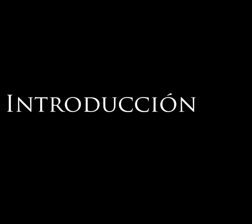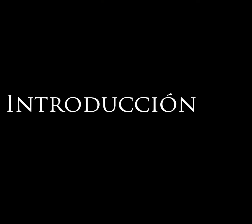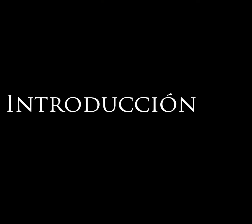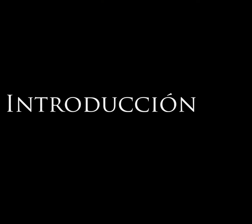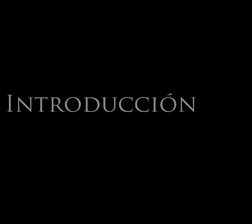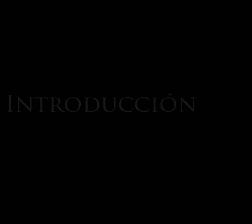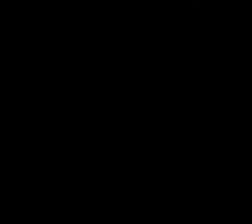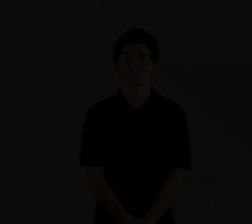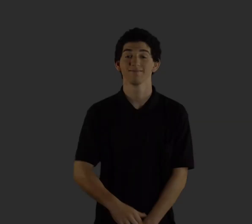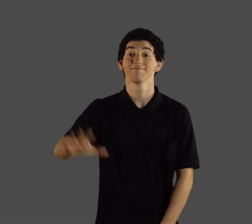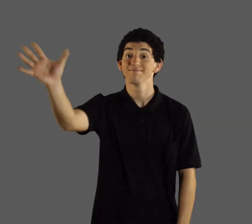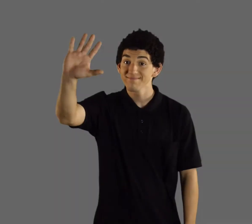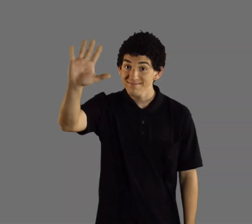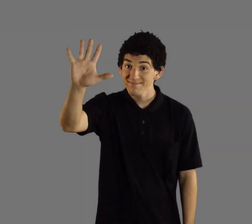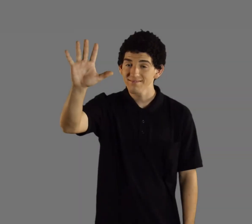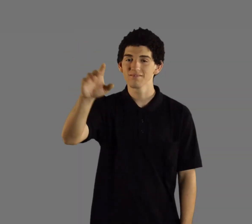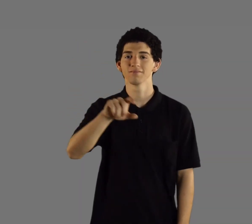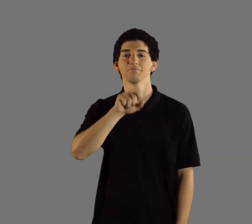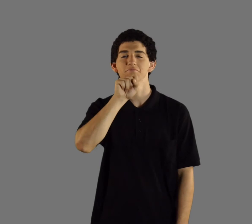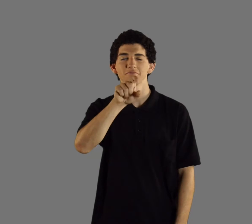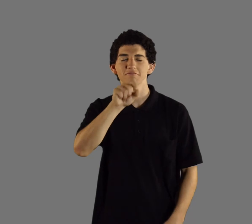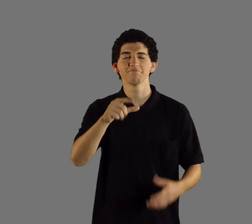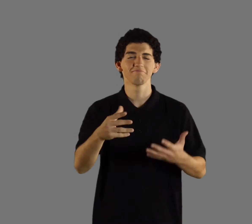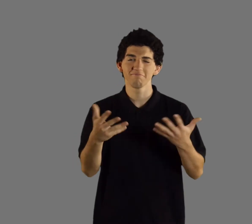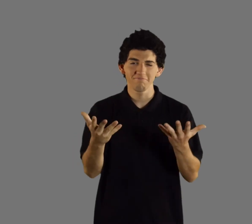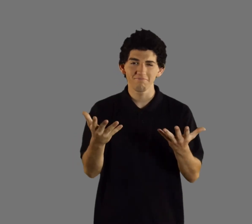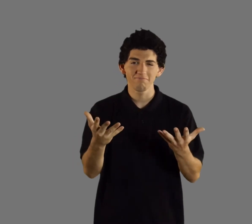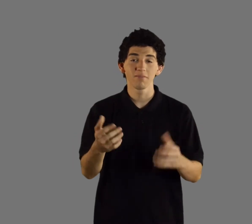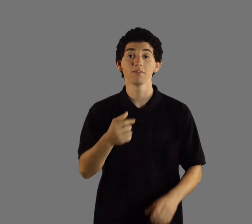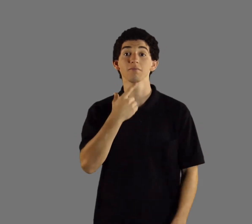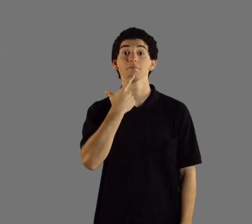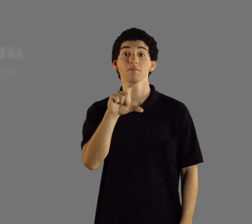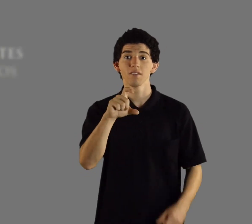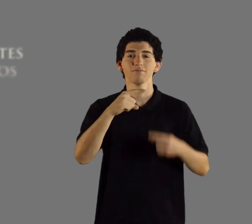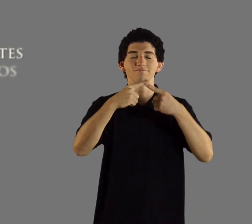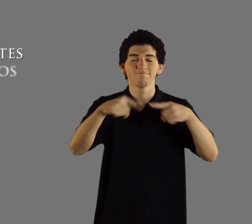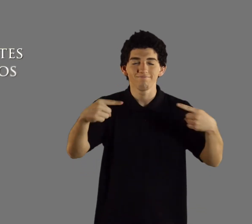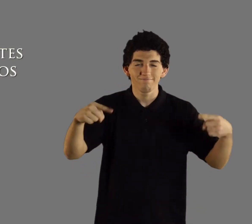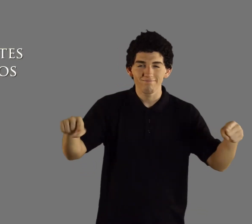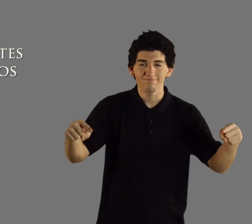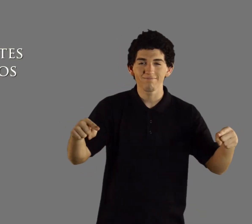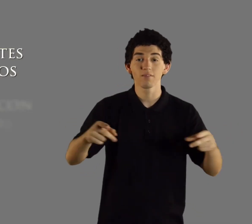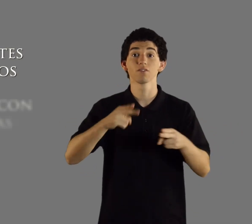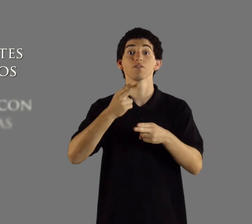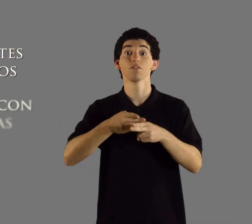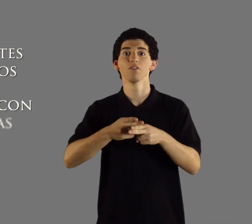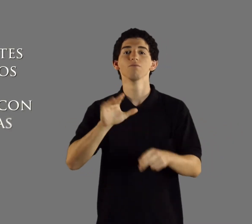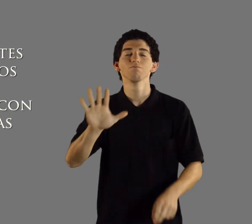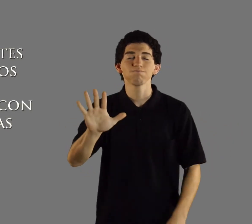Introducción. Hola, te voy a explicar algo. ¿Qué cosas? Los diferentes términos y nombres con sus respectivas señas para que